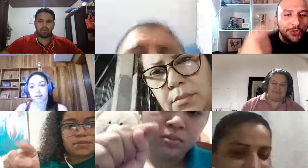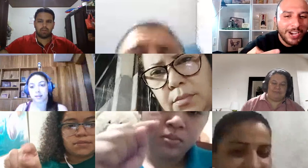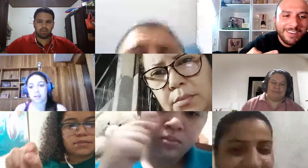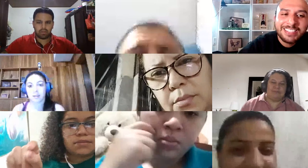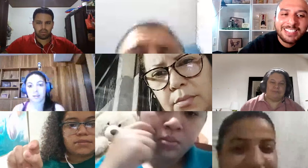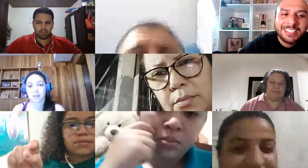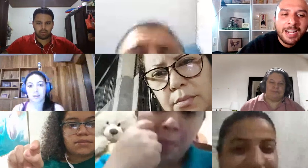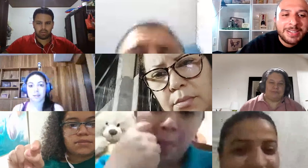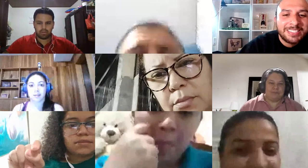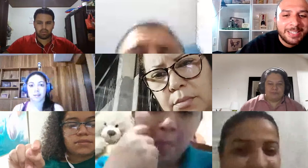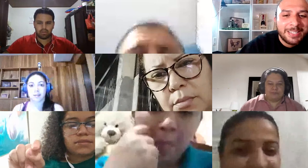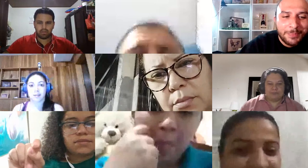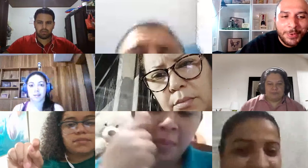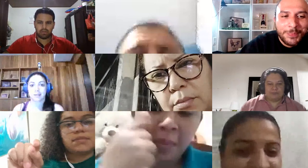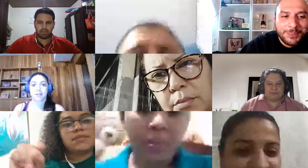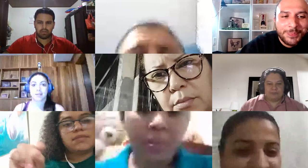Otra vez desde el principio.